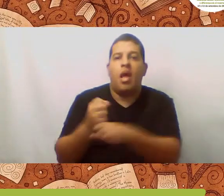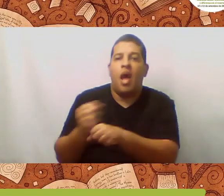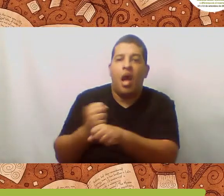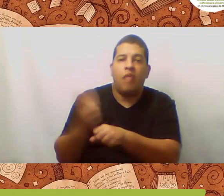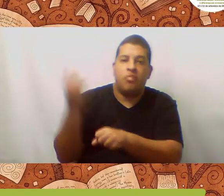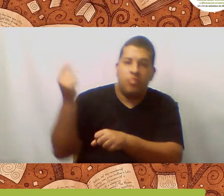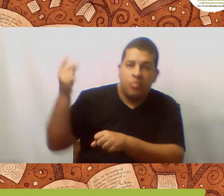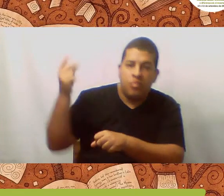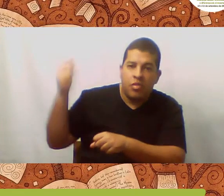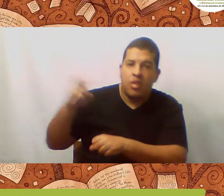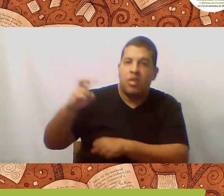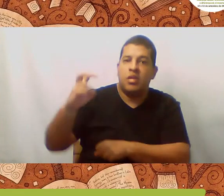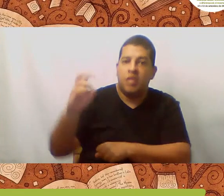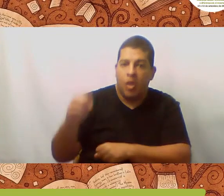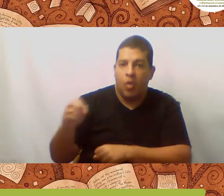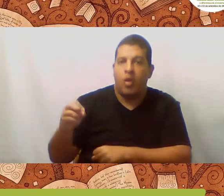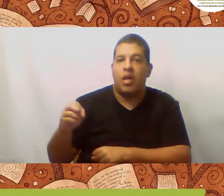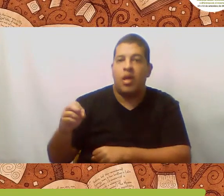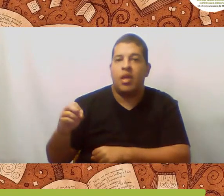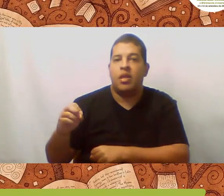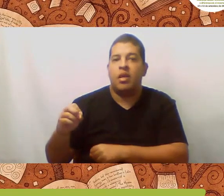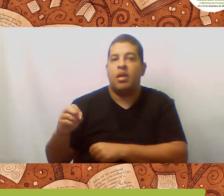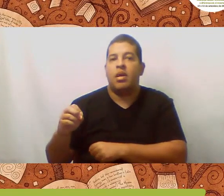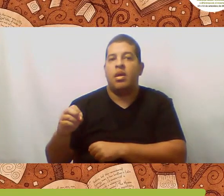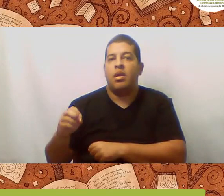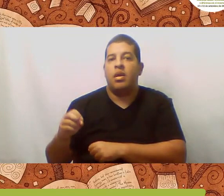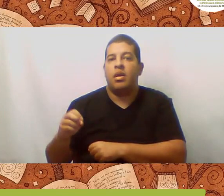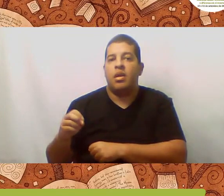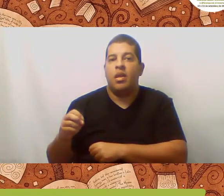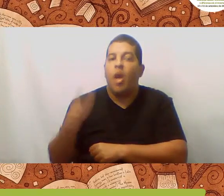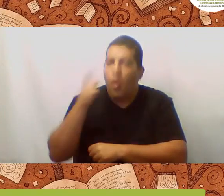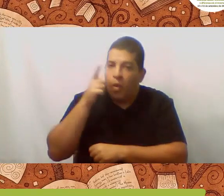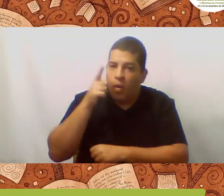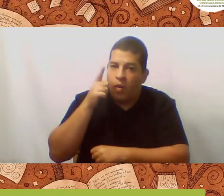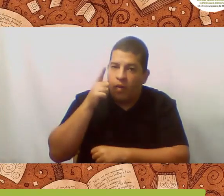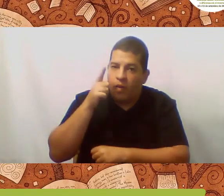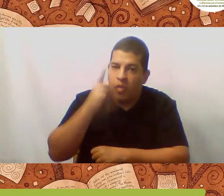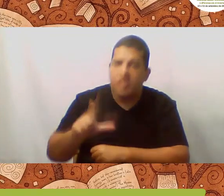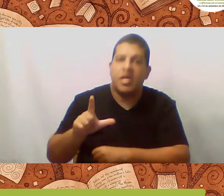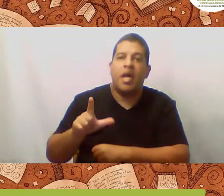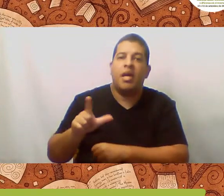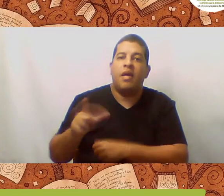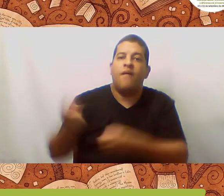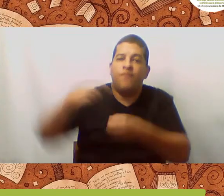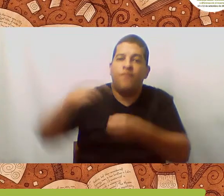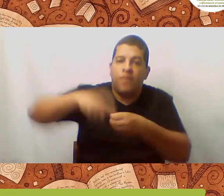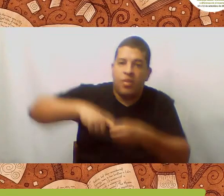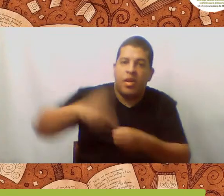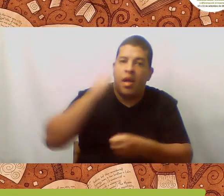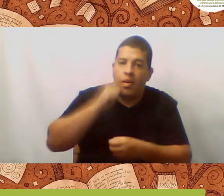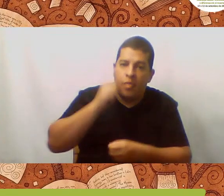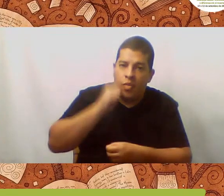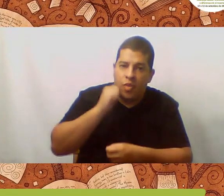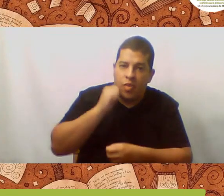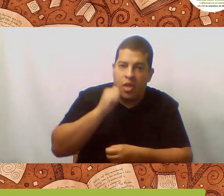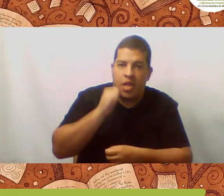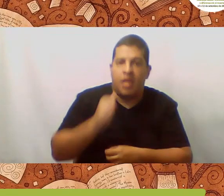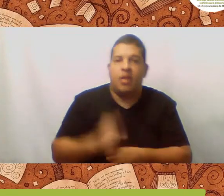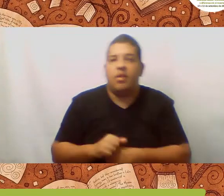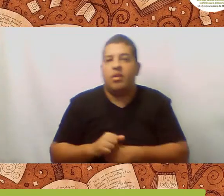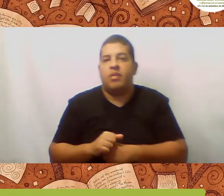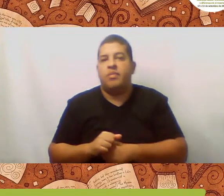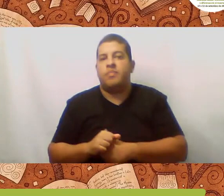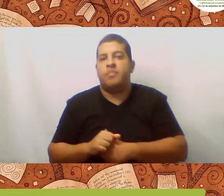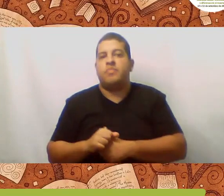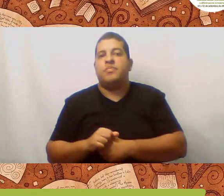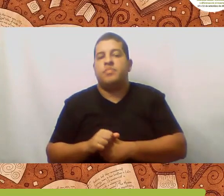né, para retomar para as mulheres valências existenciais, até então a elas